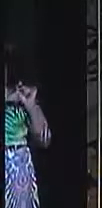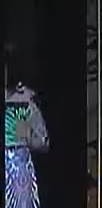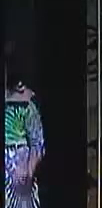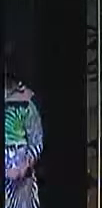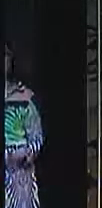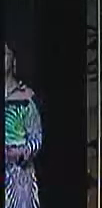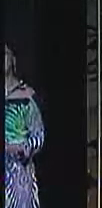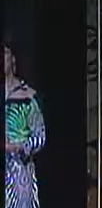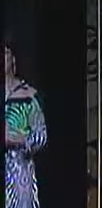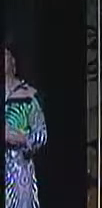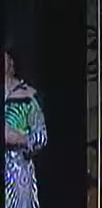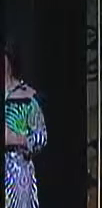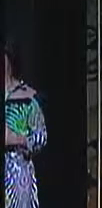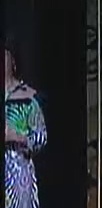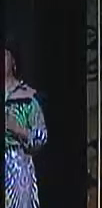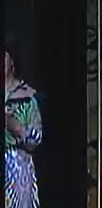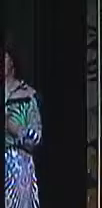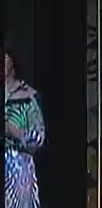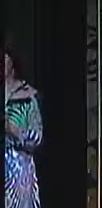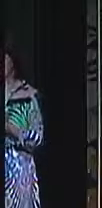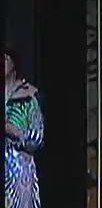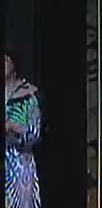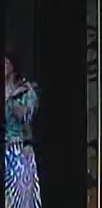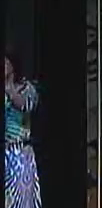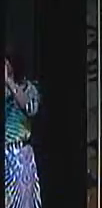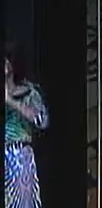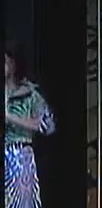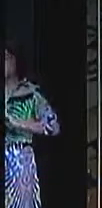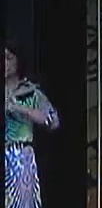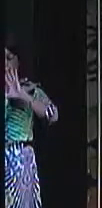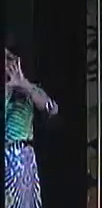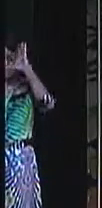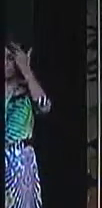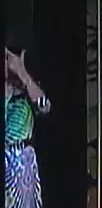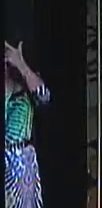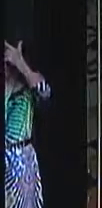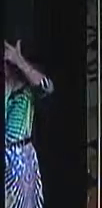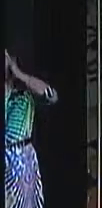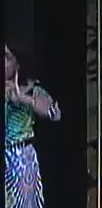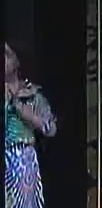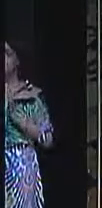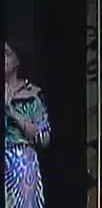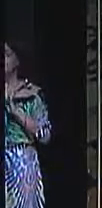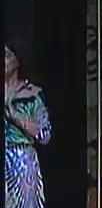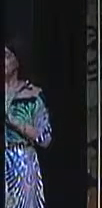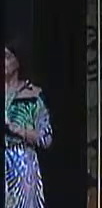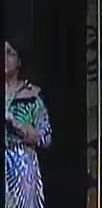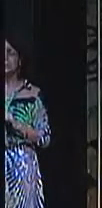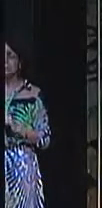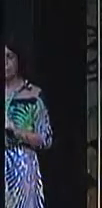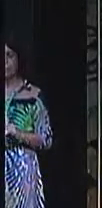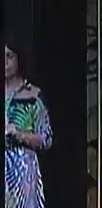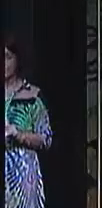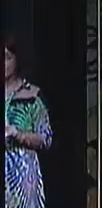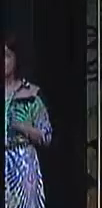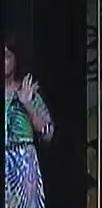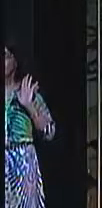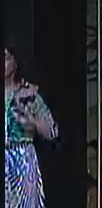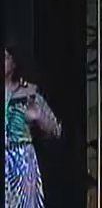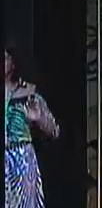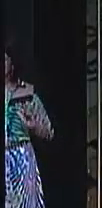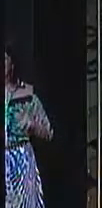olhe foi não tem mais solução pra mim ó deus em nome de jesus nós clamamos a deus nós declaramos que a tua palavra diz nós não